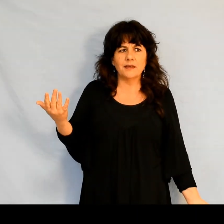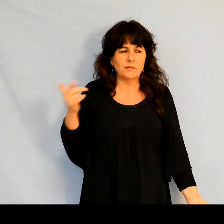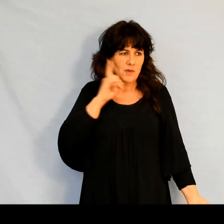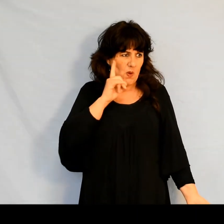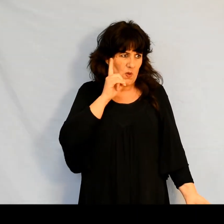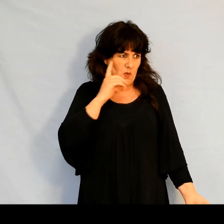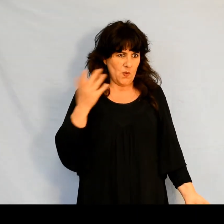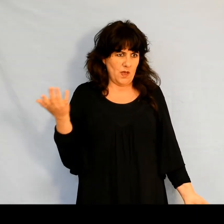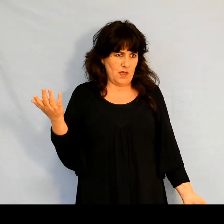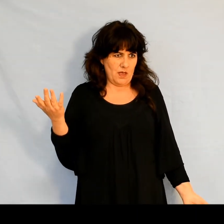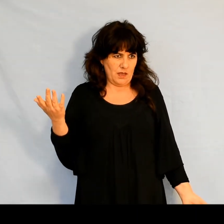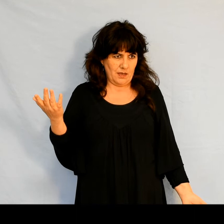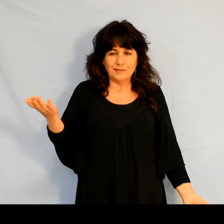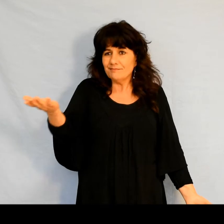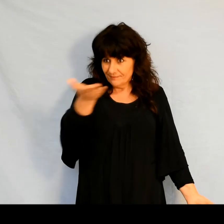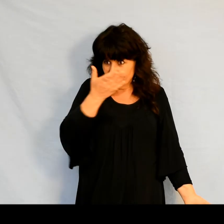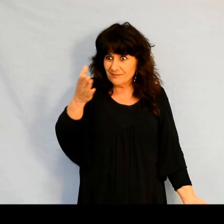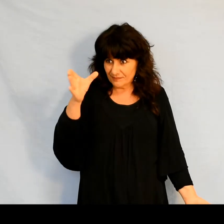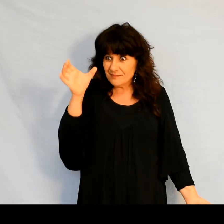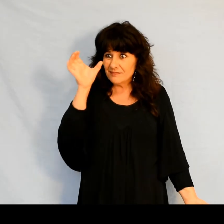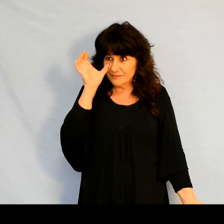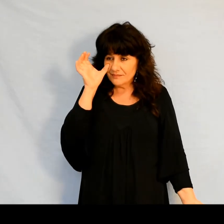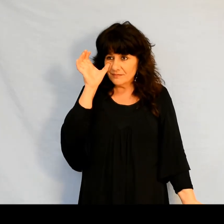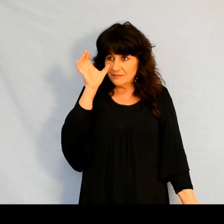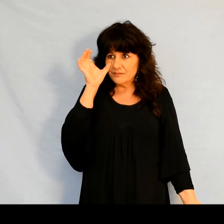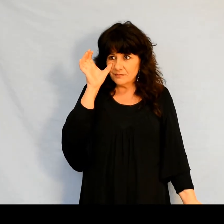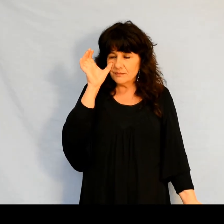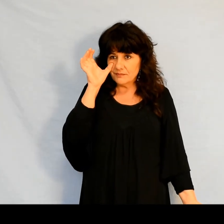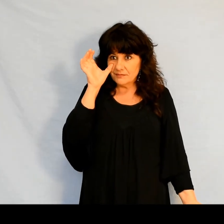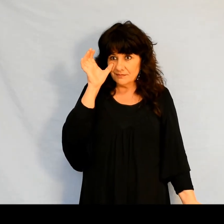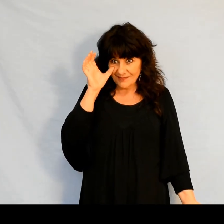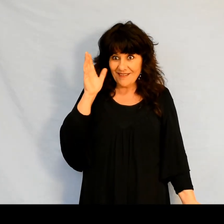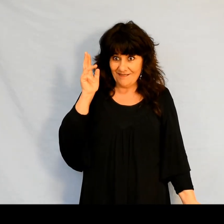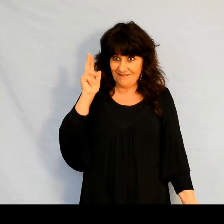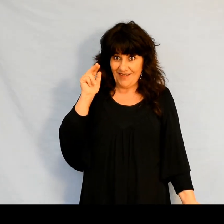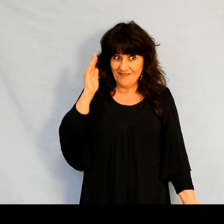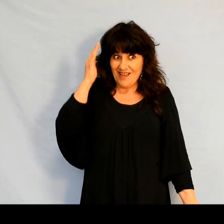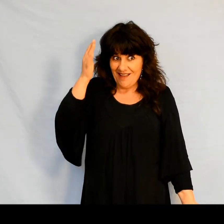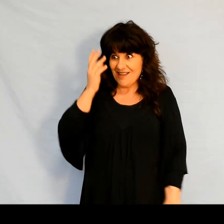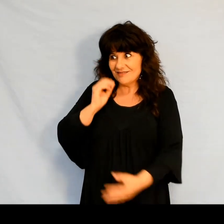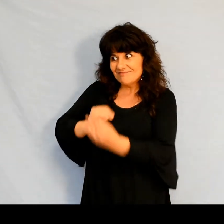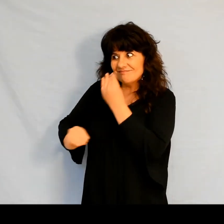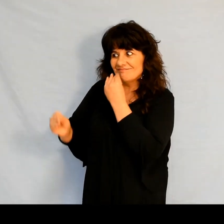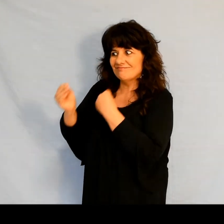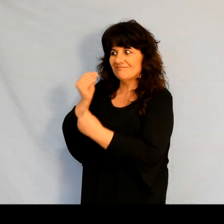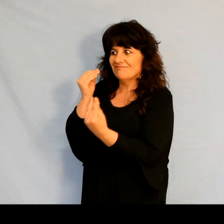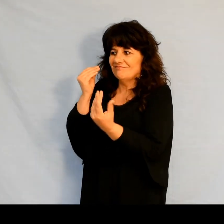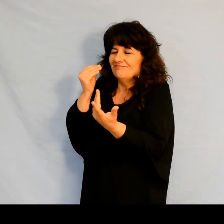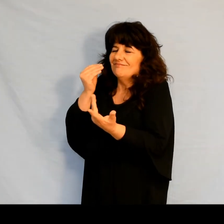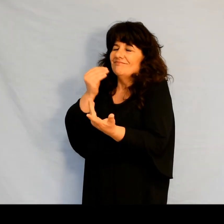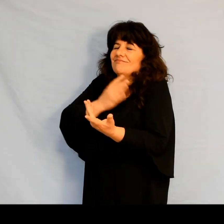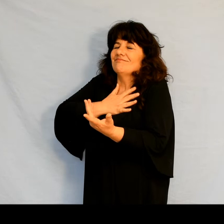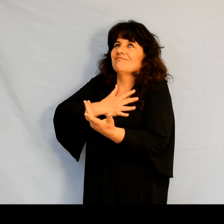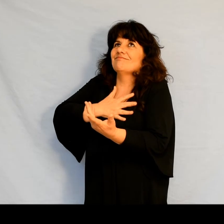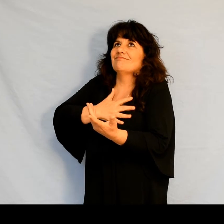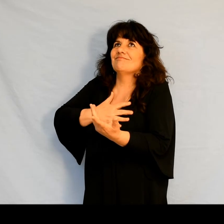Écoutez-moi bien, et vous mangerez de bonnes choses. Vous vous régalerez de viande